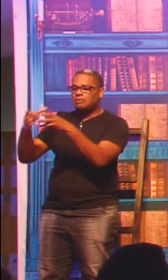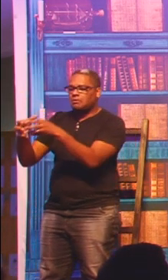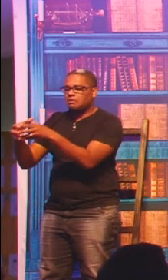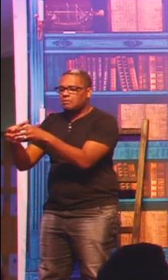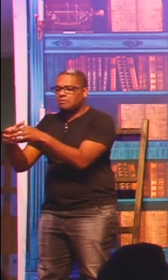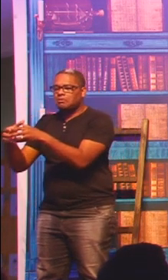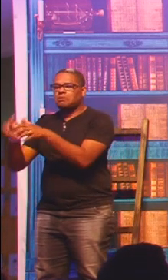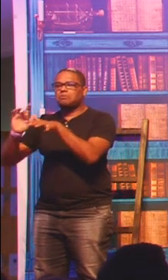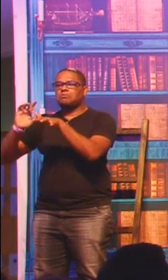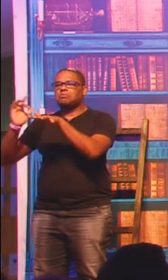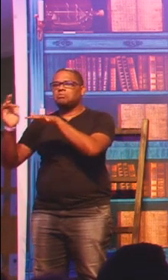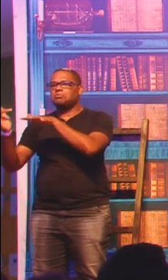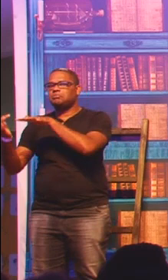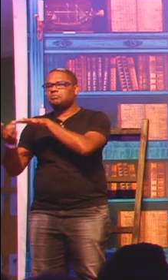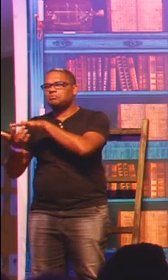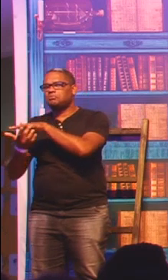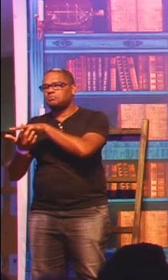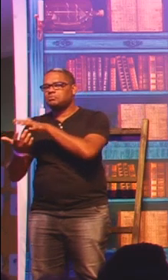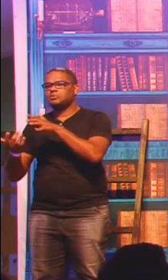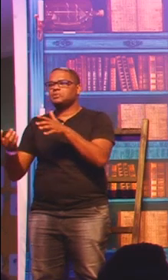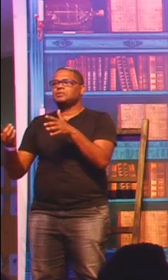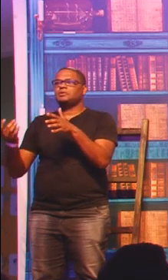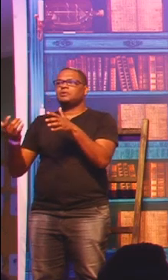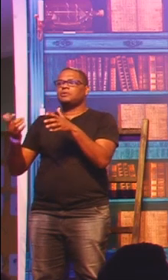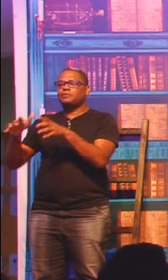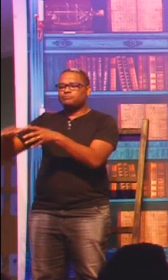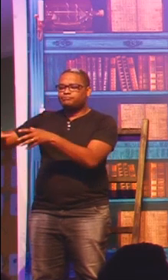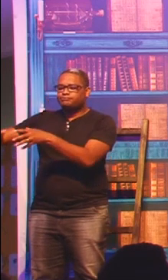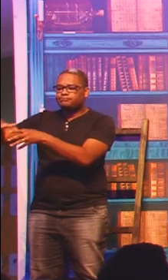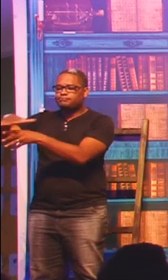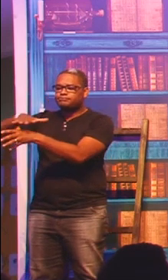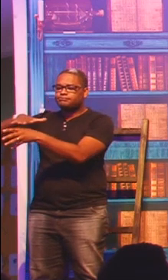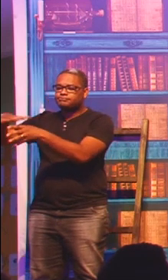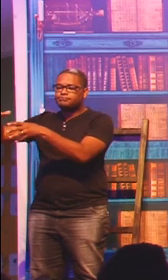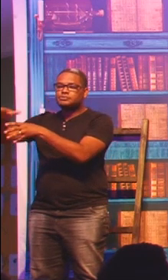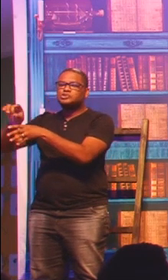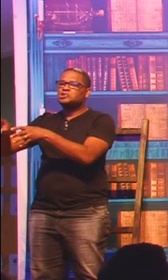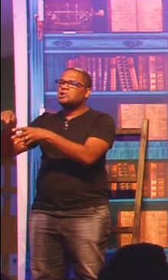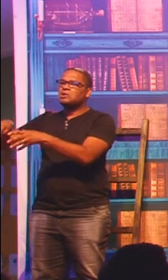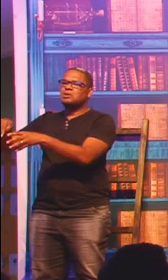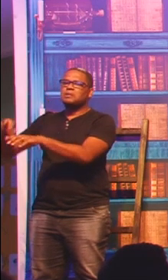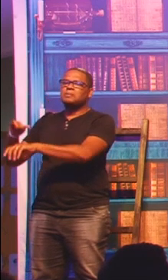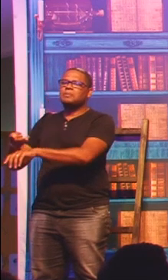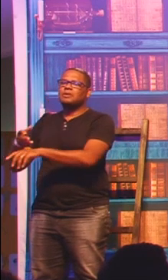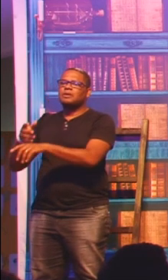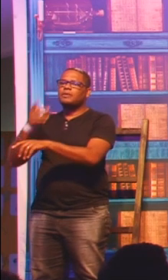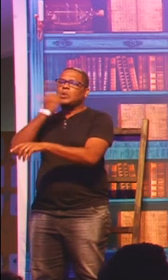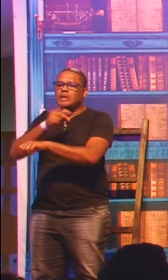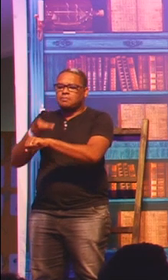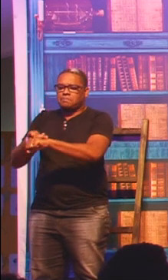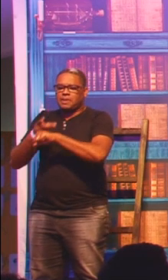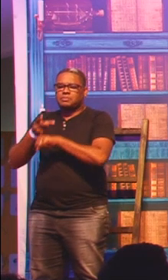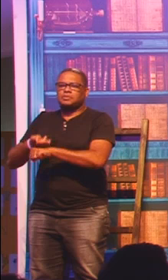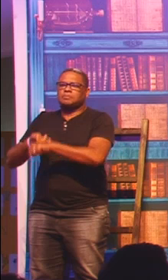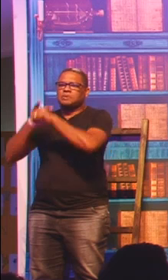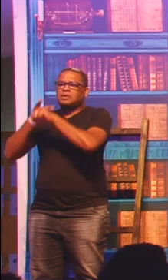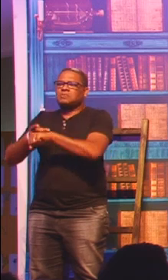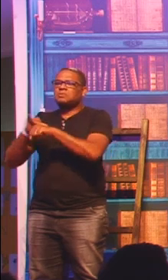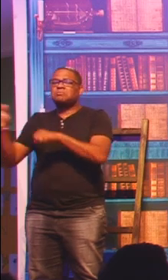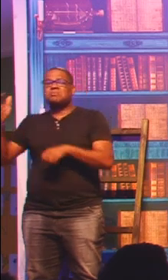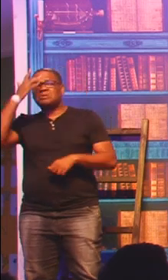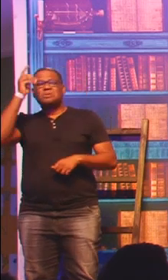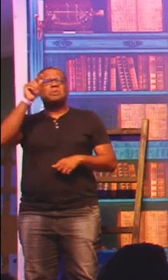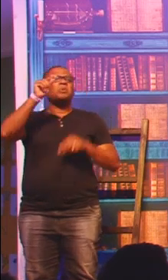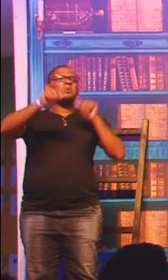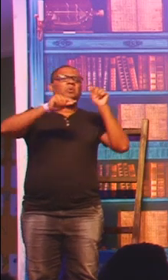redes sociais, ou então ali restrito a alguns prêmios, as pessoas não sabem direito o que é que